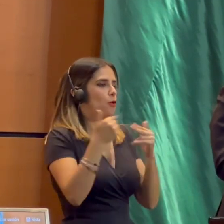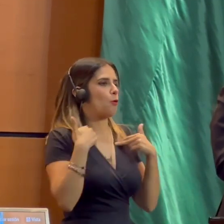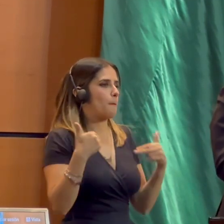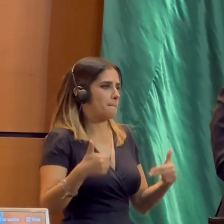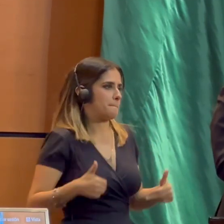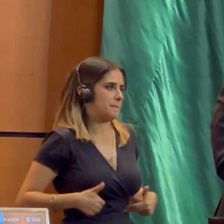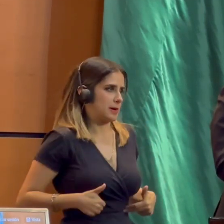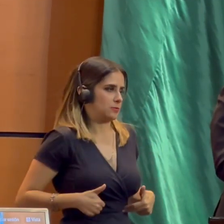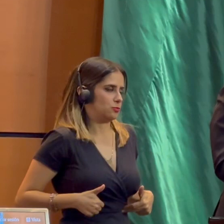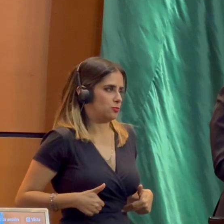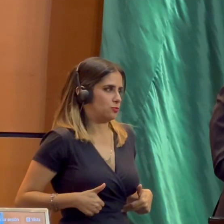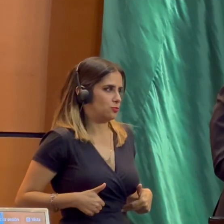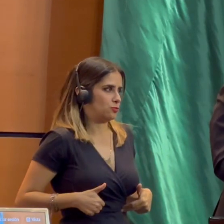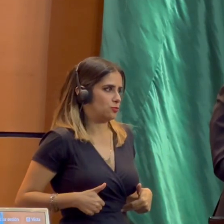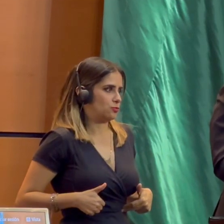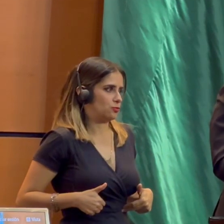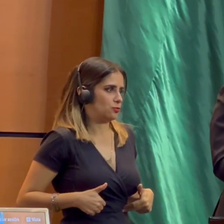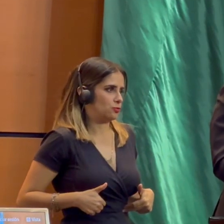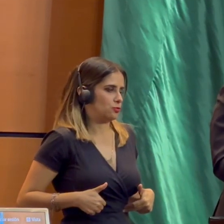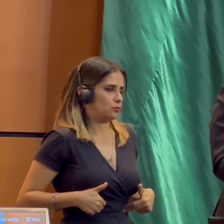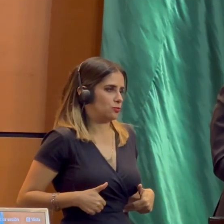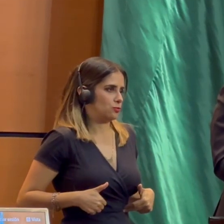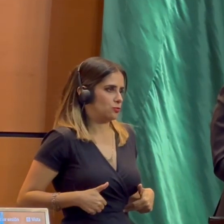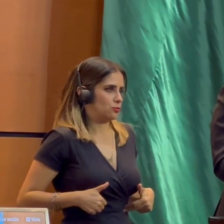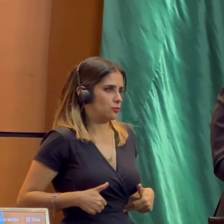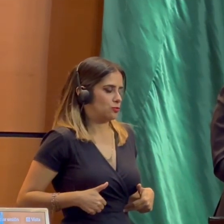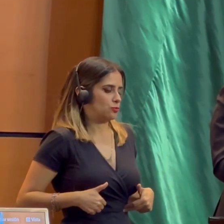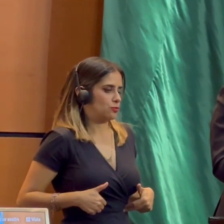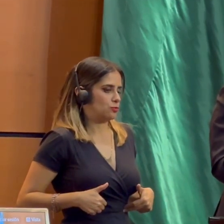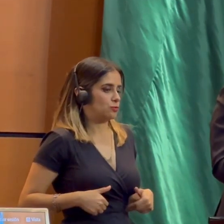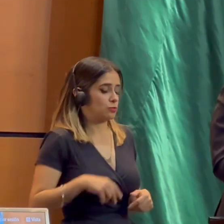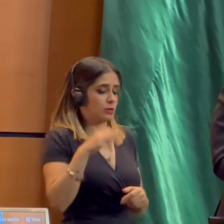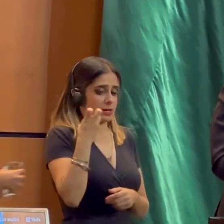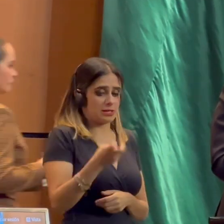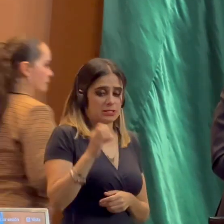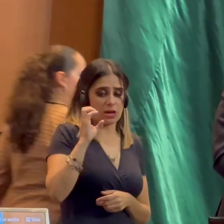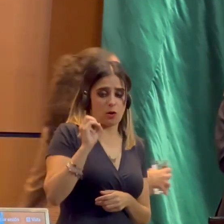仲間外れにされる、そういったことが日本ではよくあります。